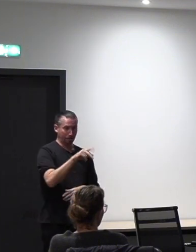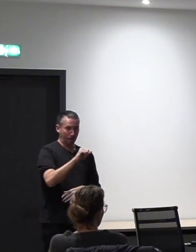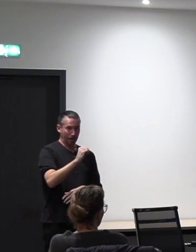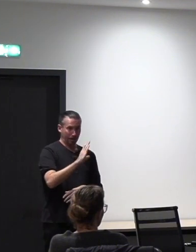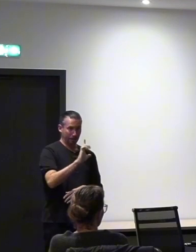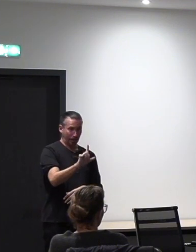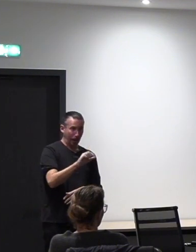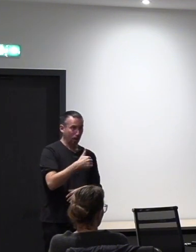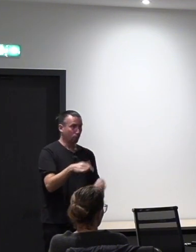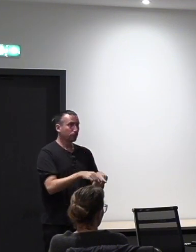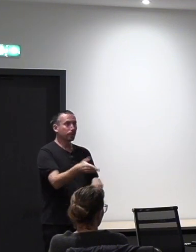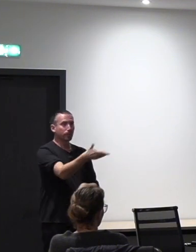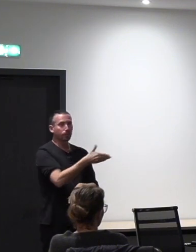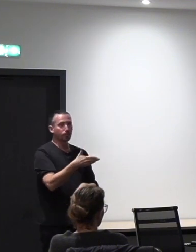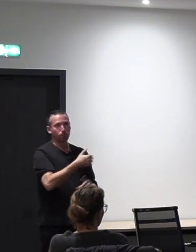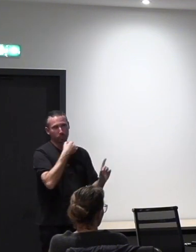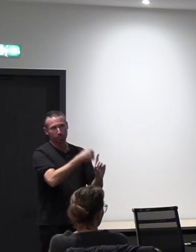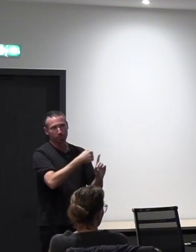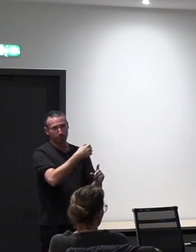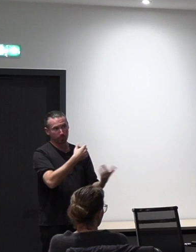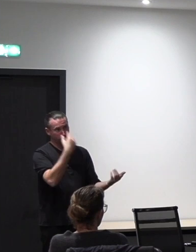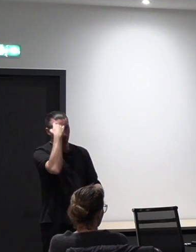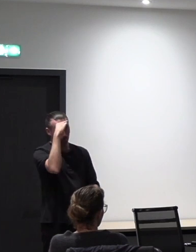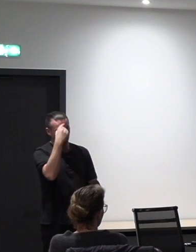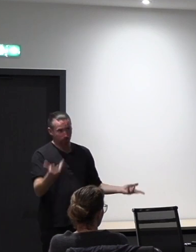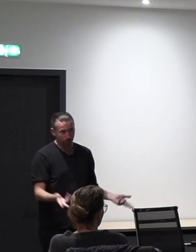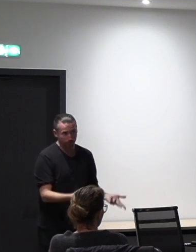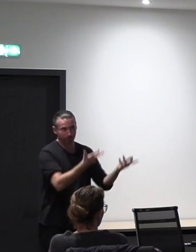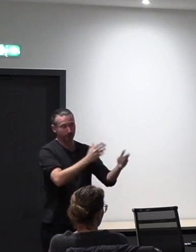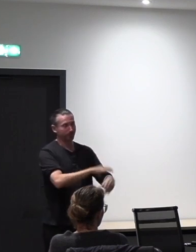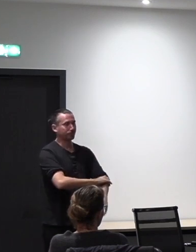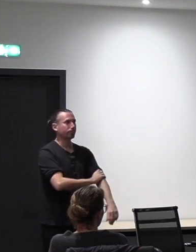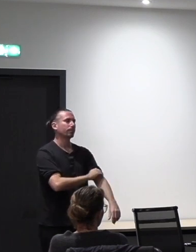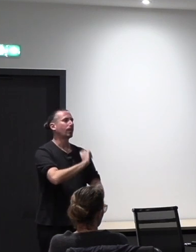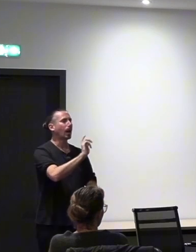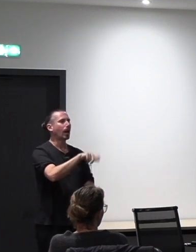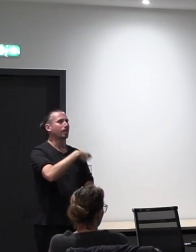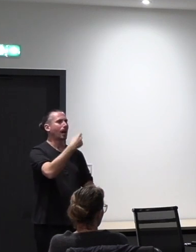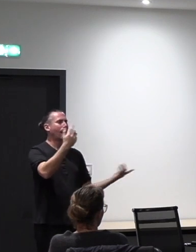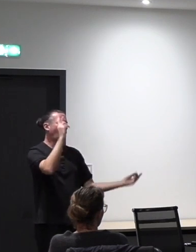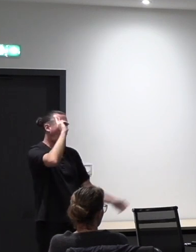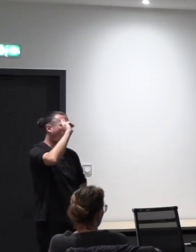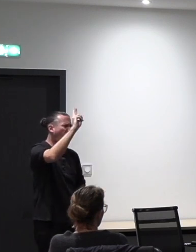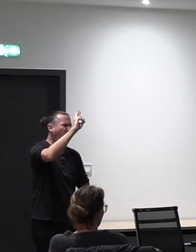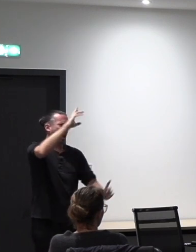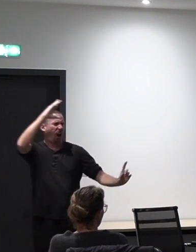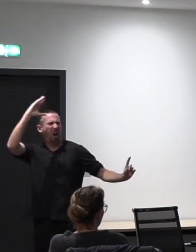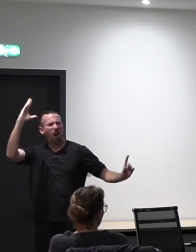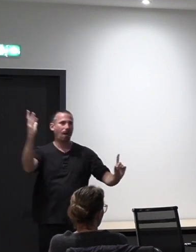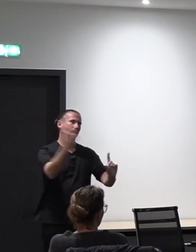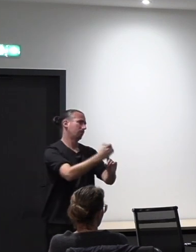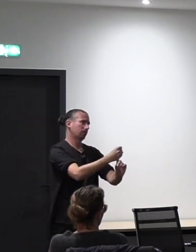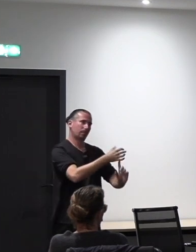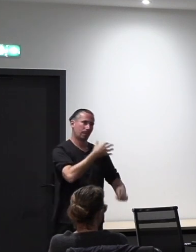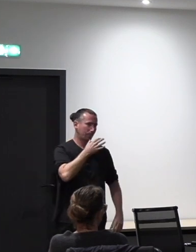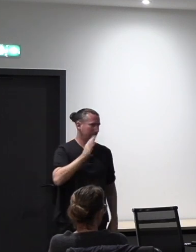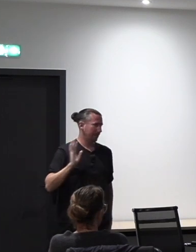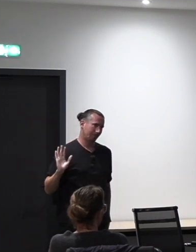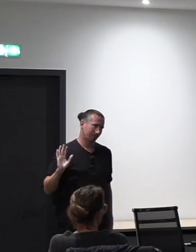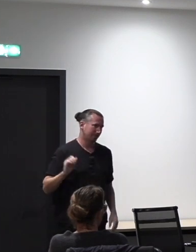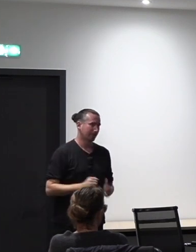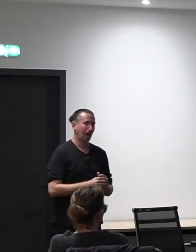ça. Mais je pose une petite limite, vous n'arriverez pas à l'idéal. L'hôpital ne pourra pas être